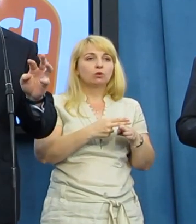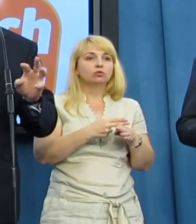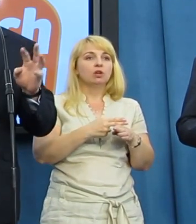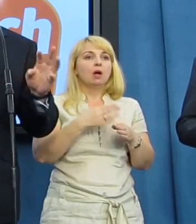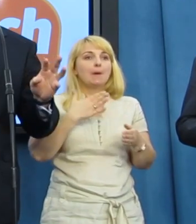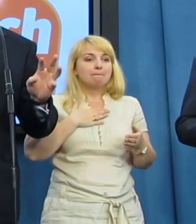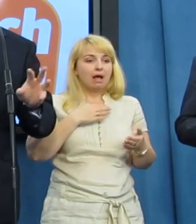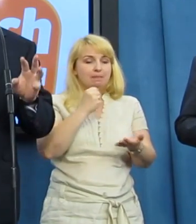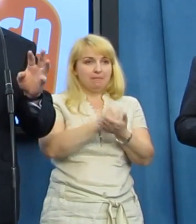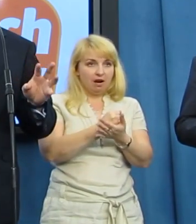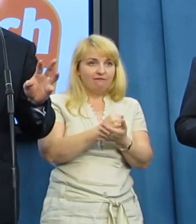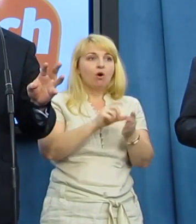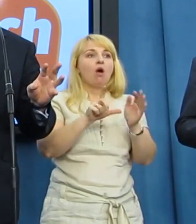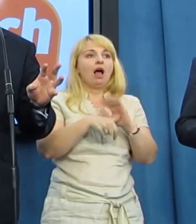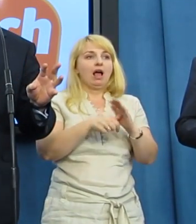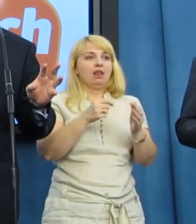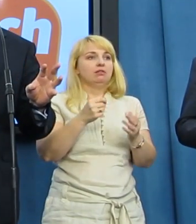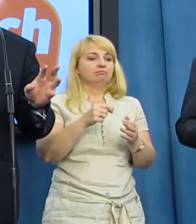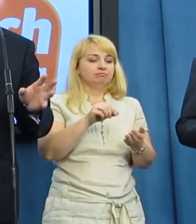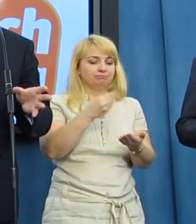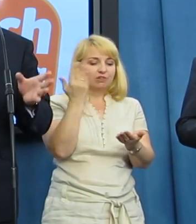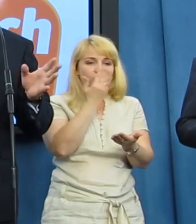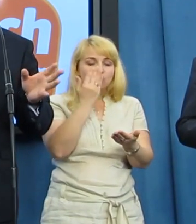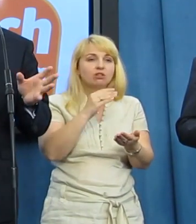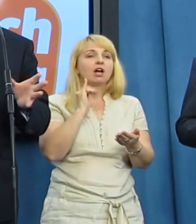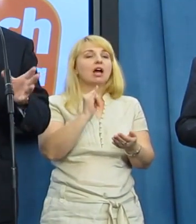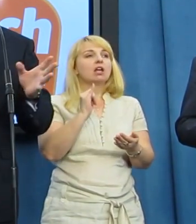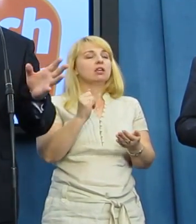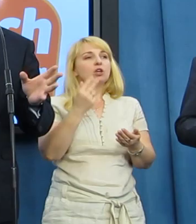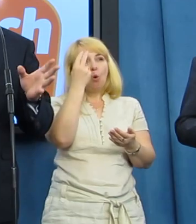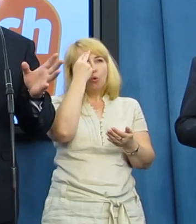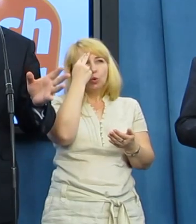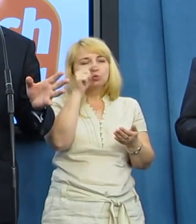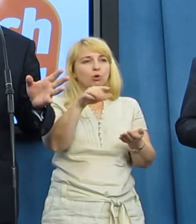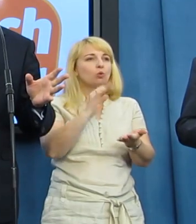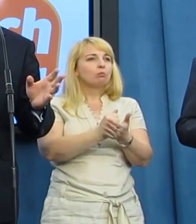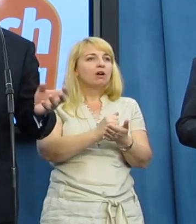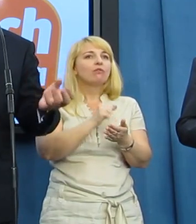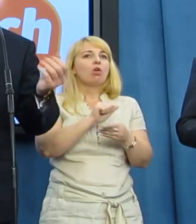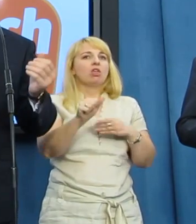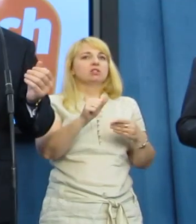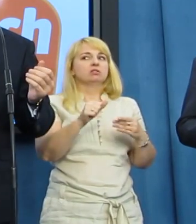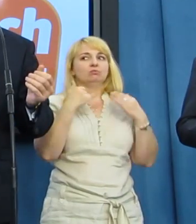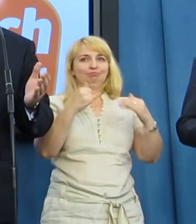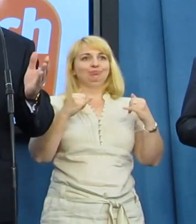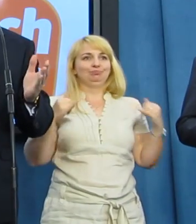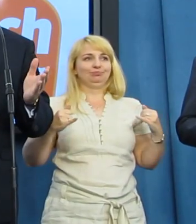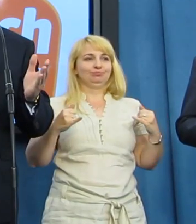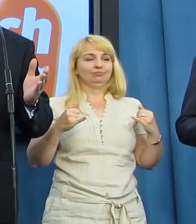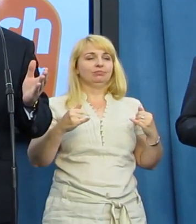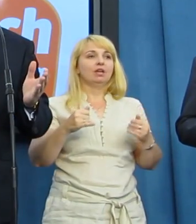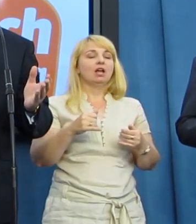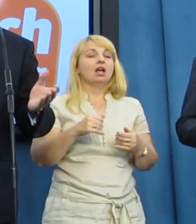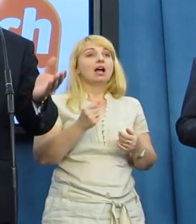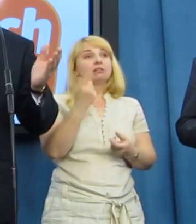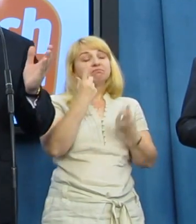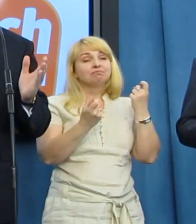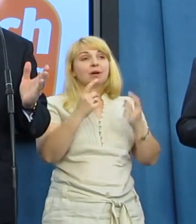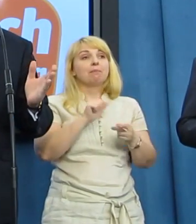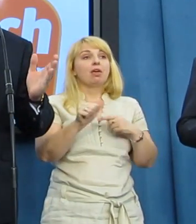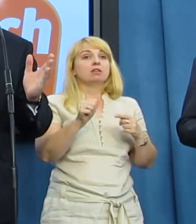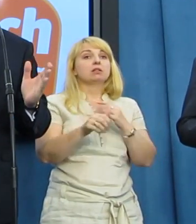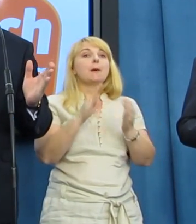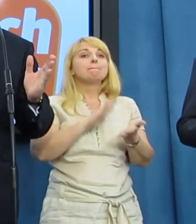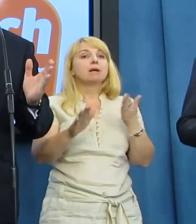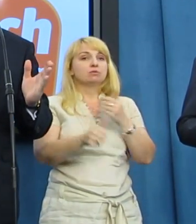dobry dla obywateli i dobry dla podatników. I to są tak zwane miłe, złego początki. Potem nagle, często bez żadnego powodu, następuje